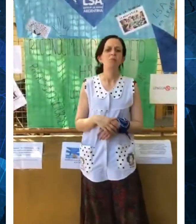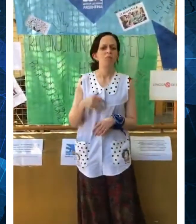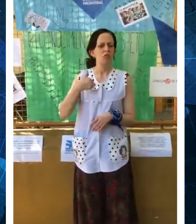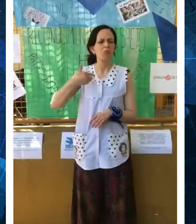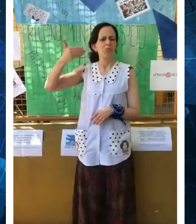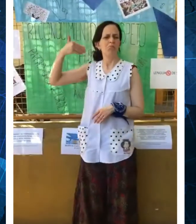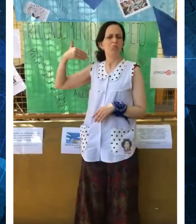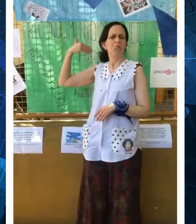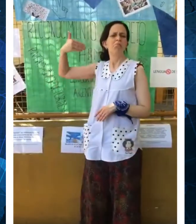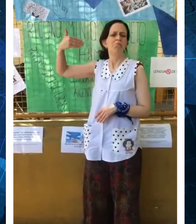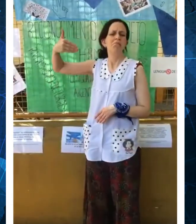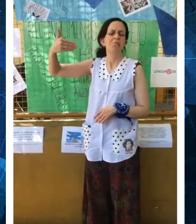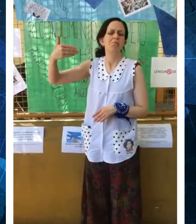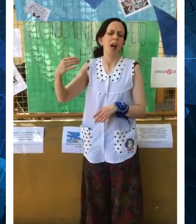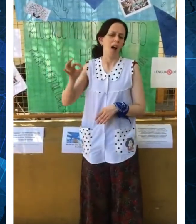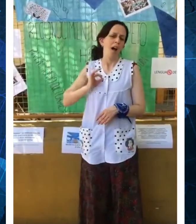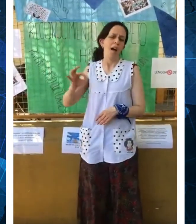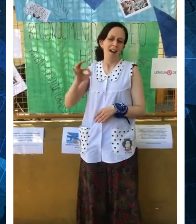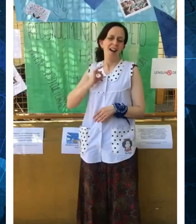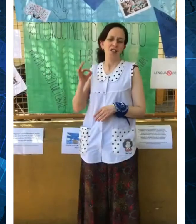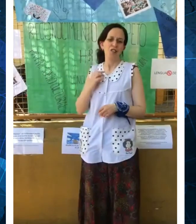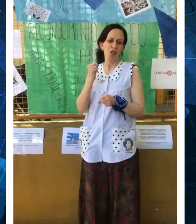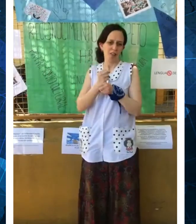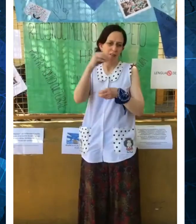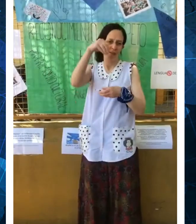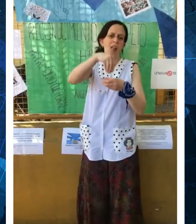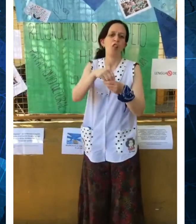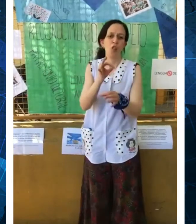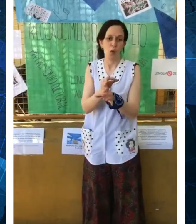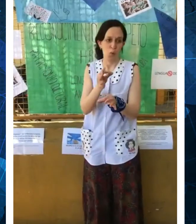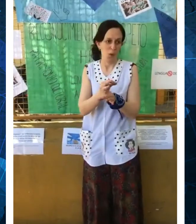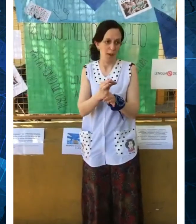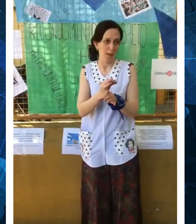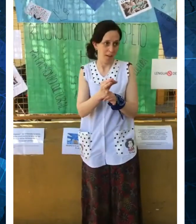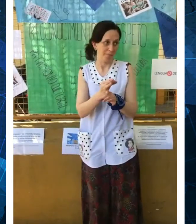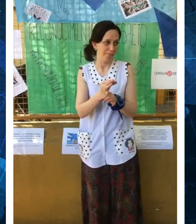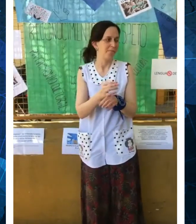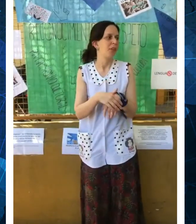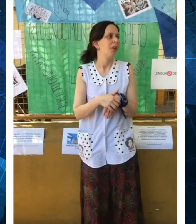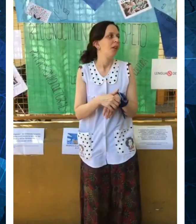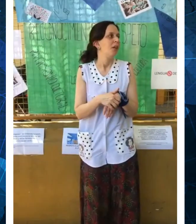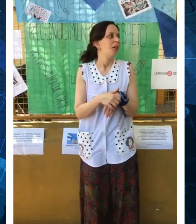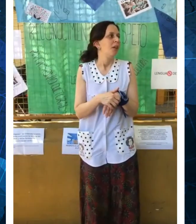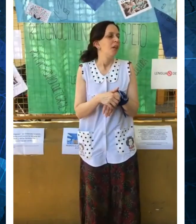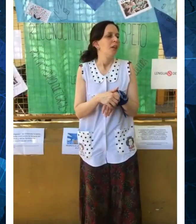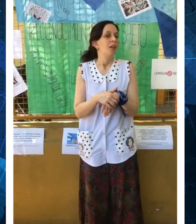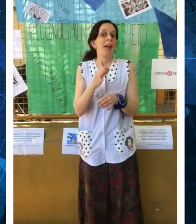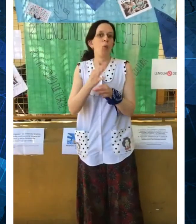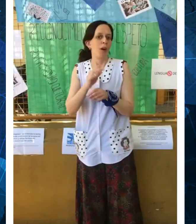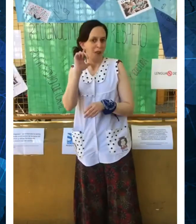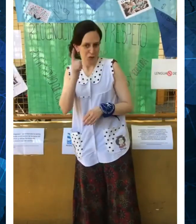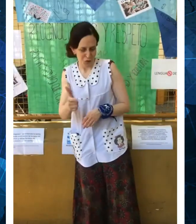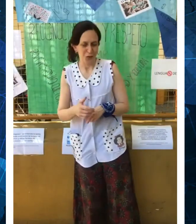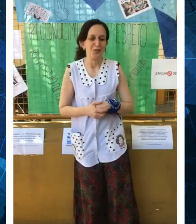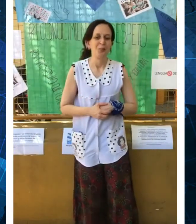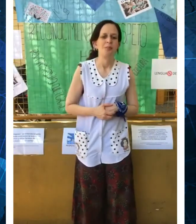Hola, esta es mi seña, Valeria. Desde hace muchos años que estoy trabajando en las escuelas de sordos.